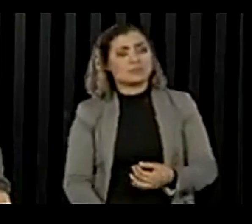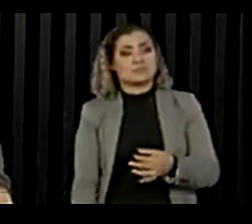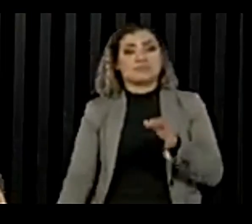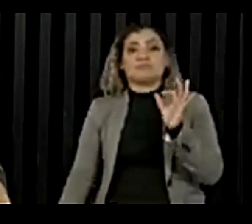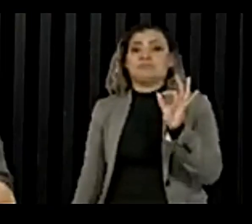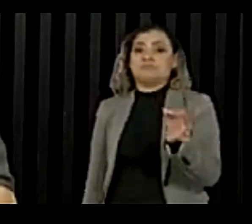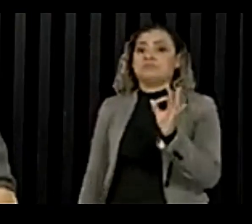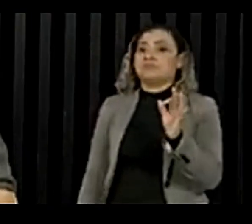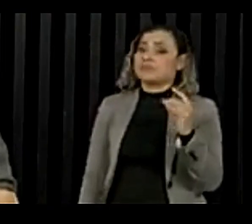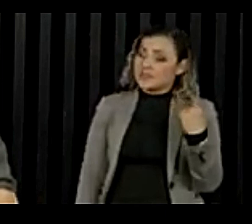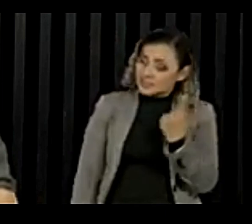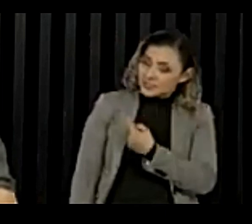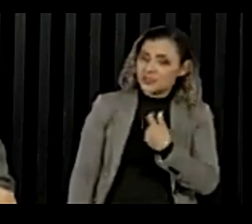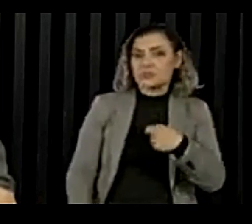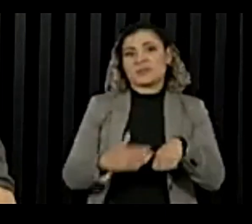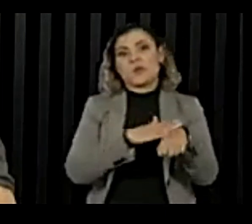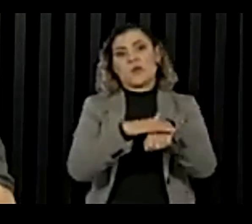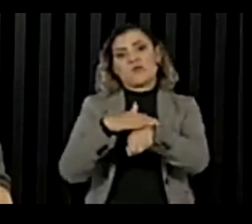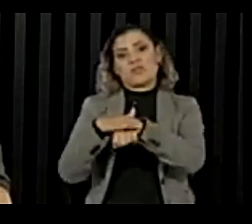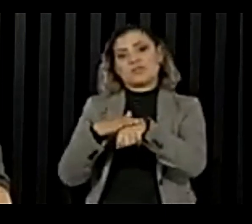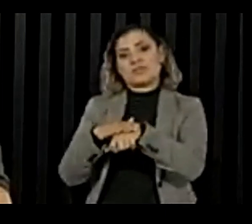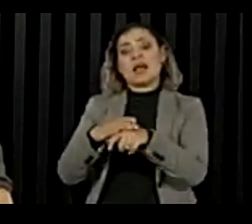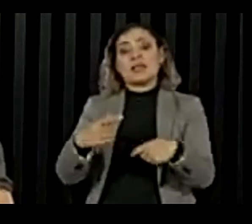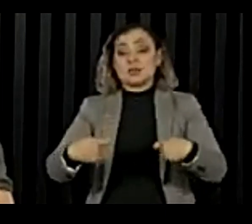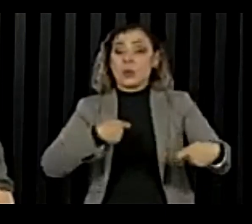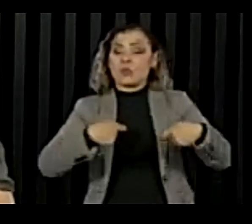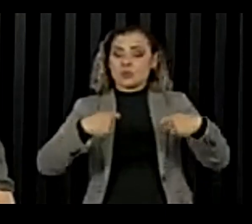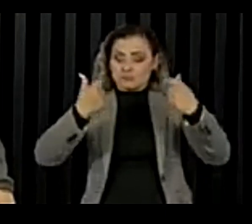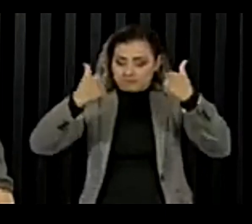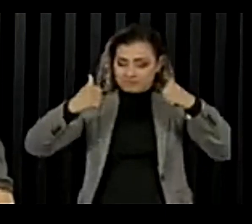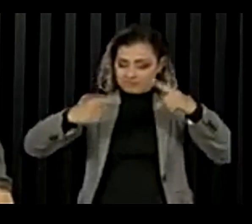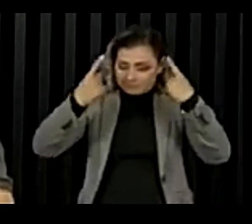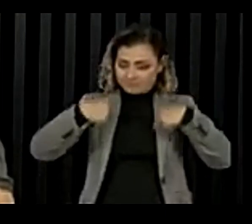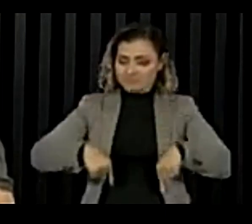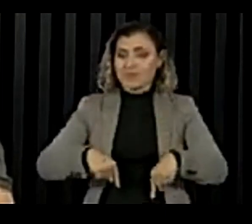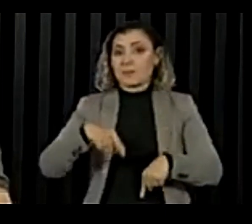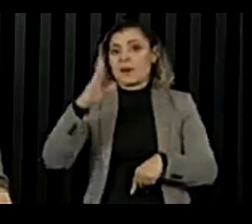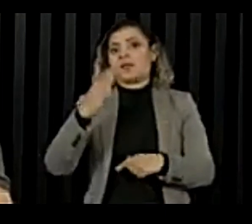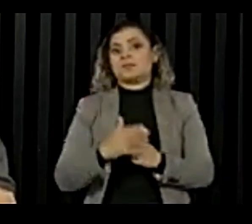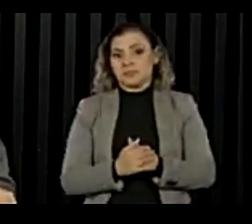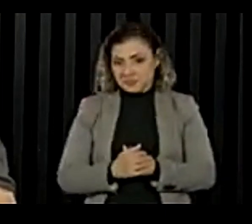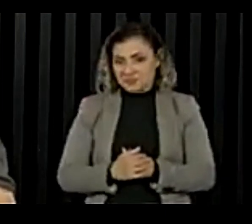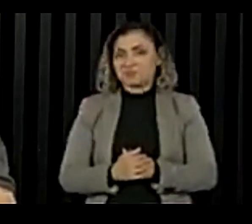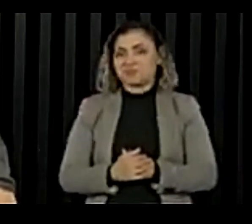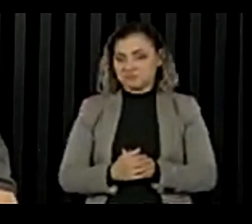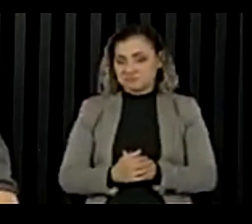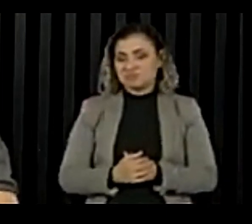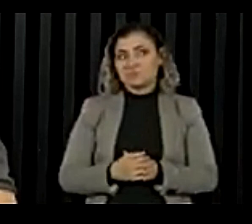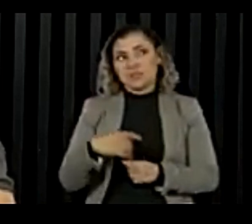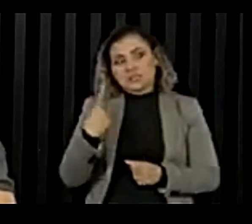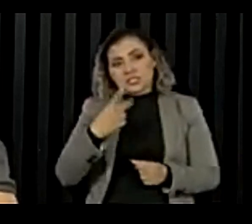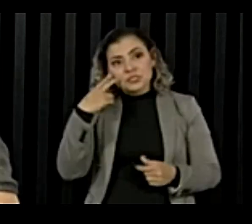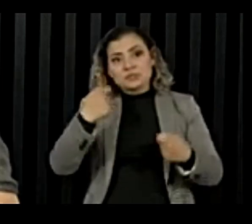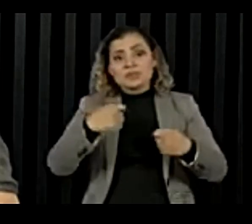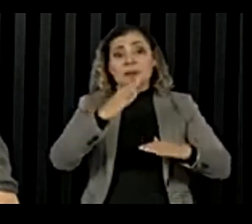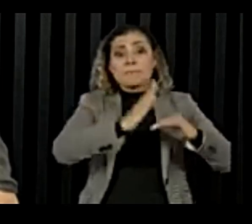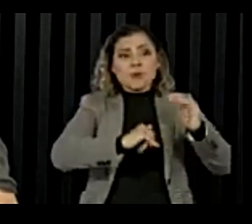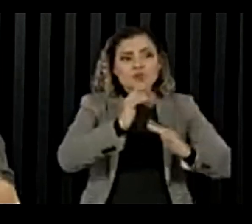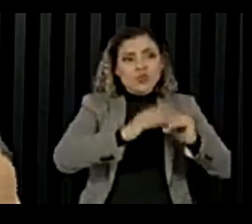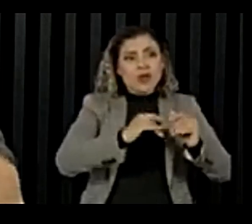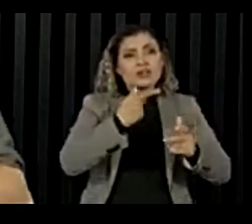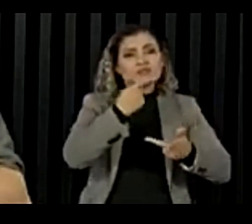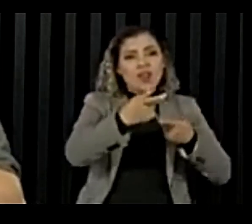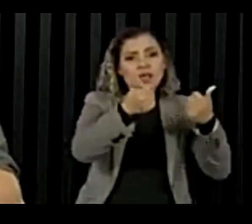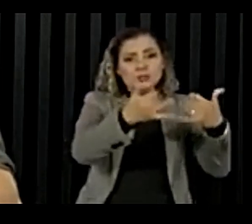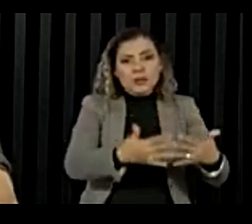régua que a gente precisa conversar a respeito, que precisam ser escritas mais teses a respeito, que a gente precisa ver especialistas falando a